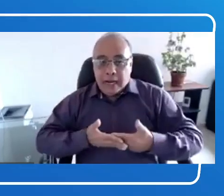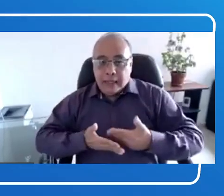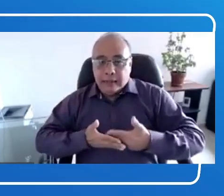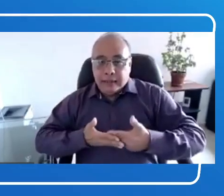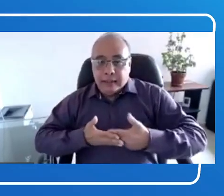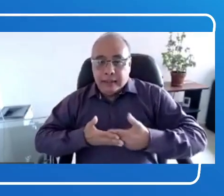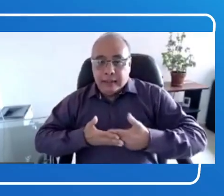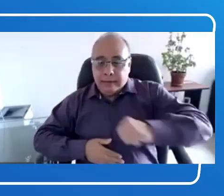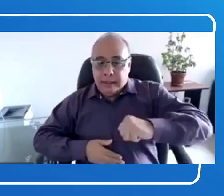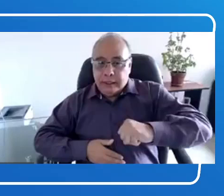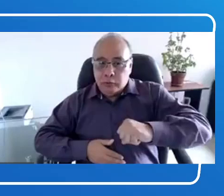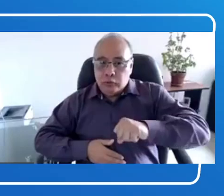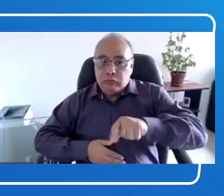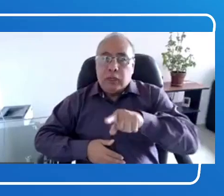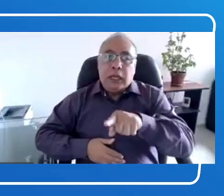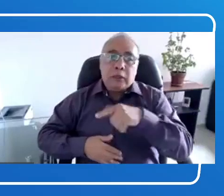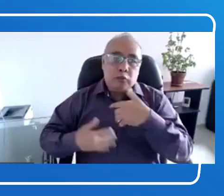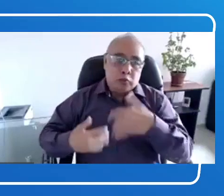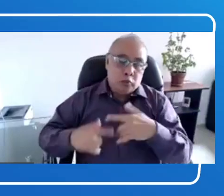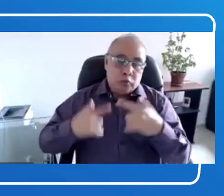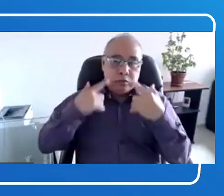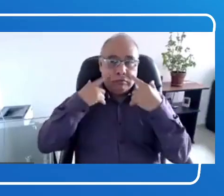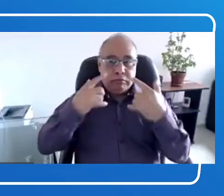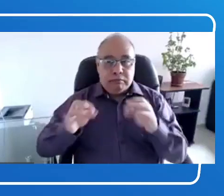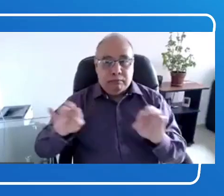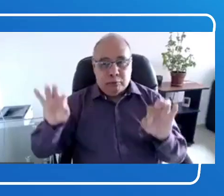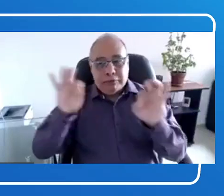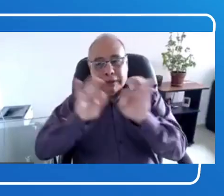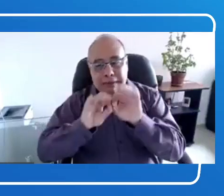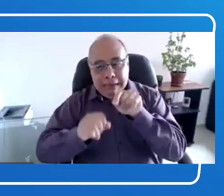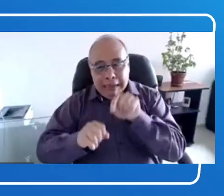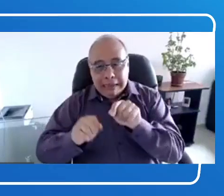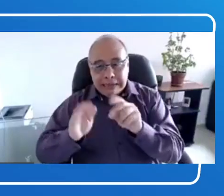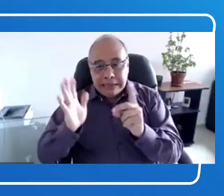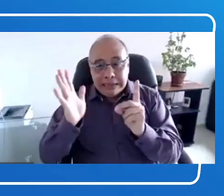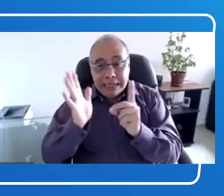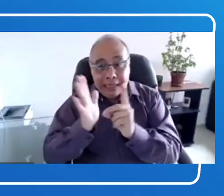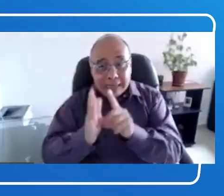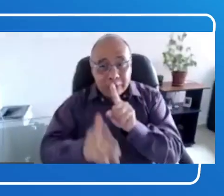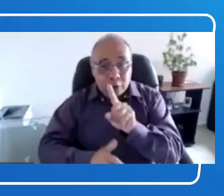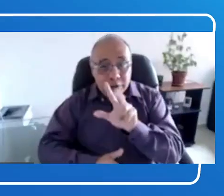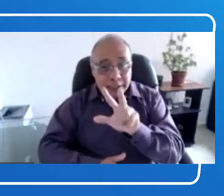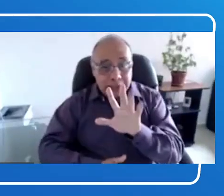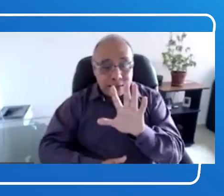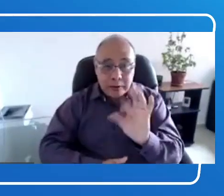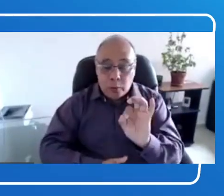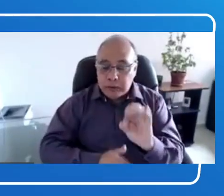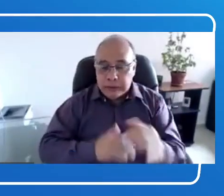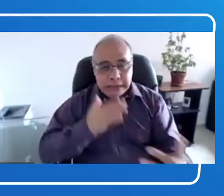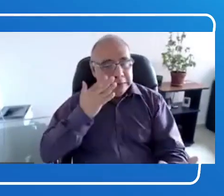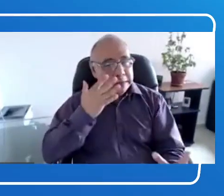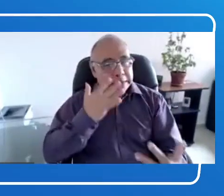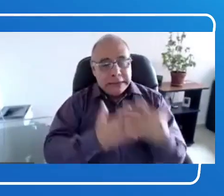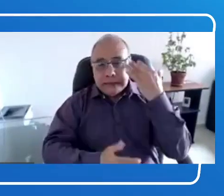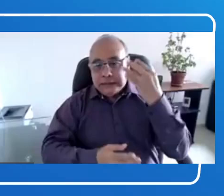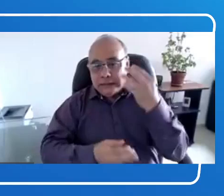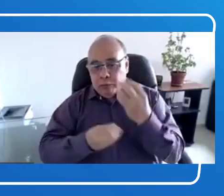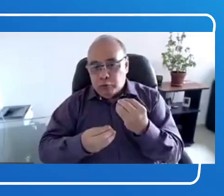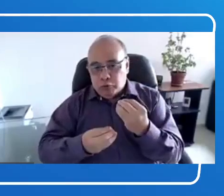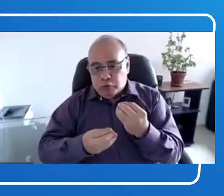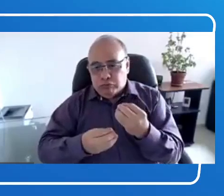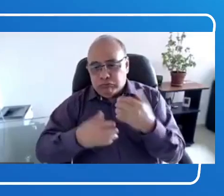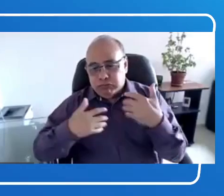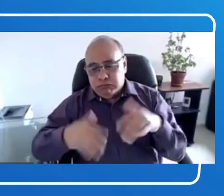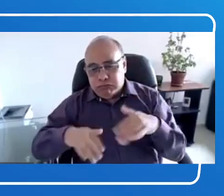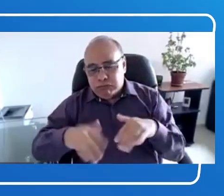porque de aquí justamente hablamos acerca de la garantía de derechos. Y cuando hablamos acerca de ese